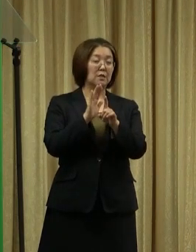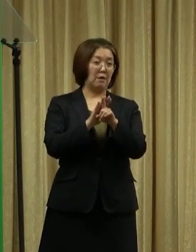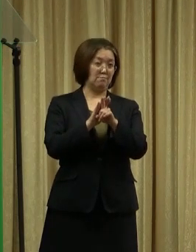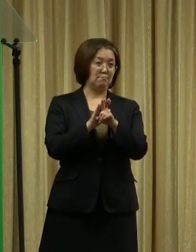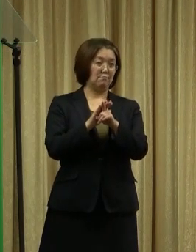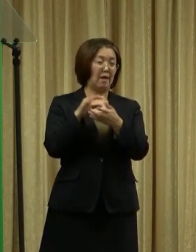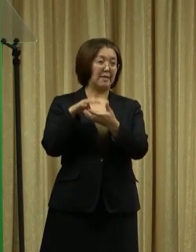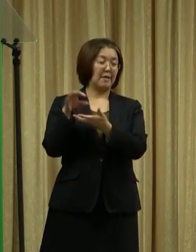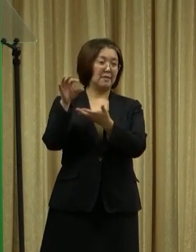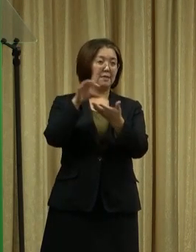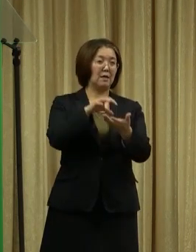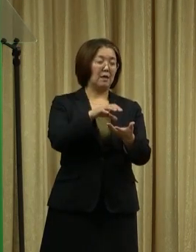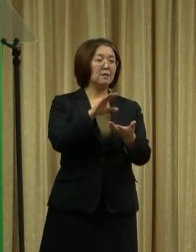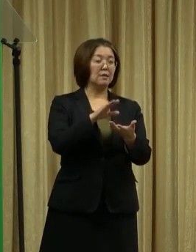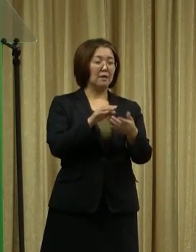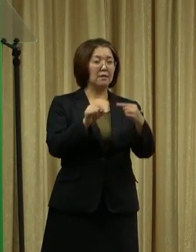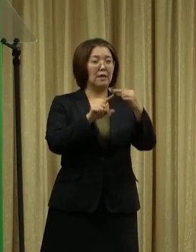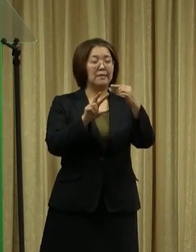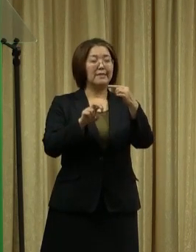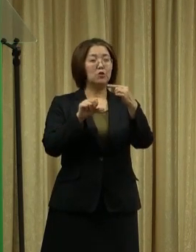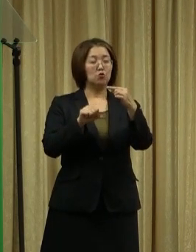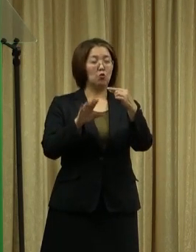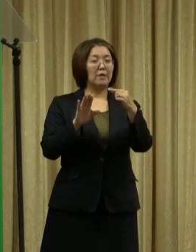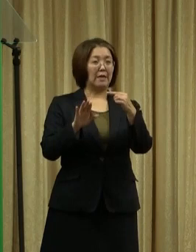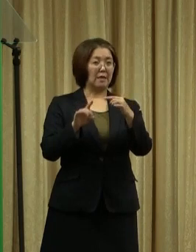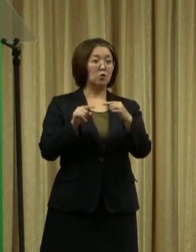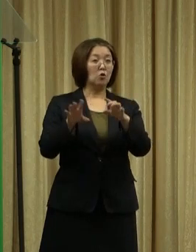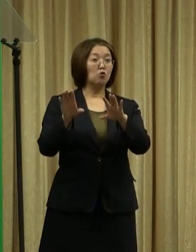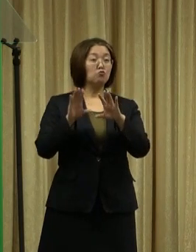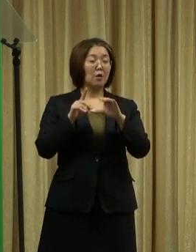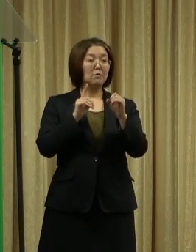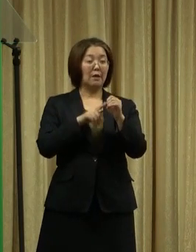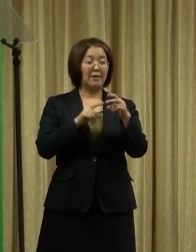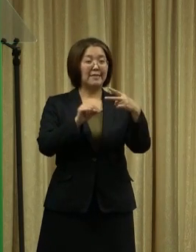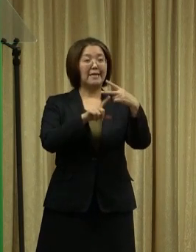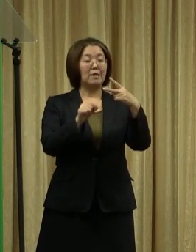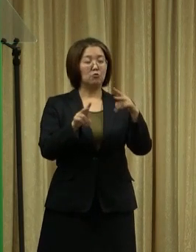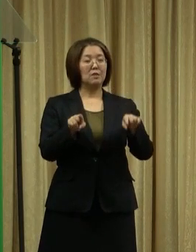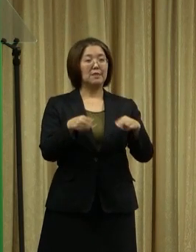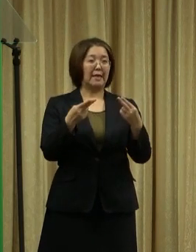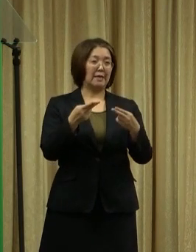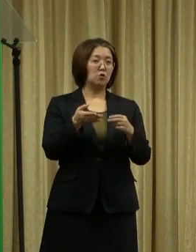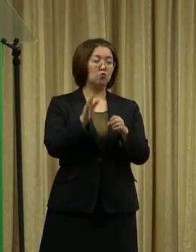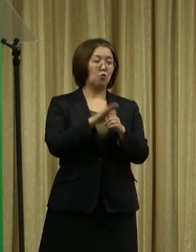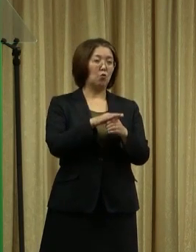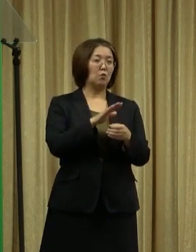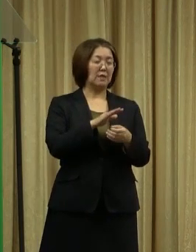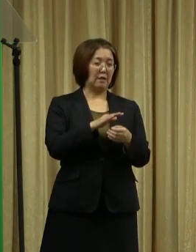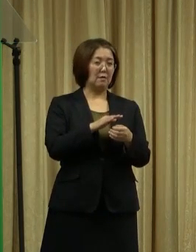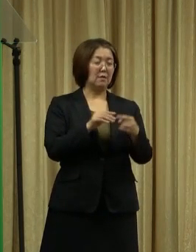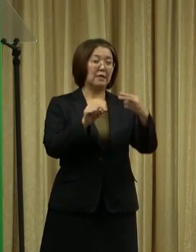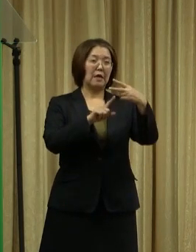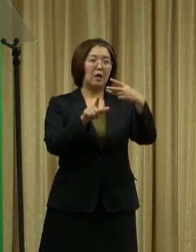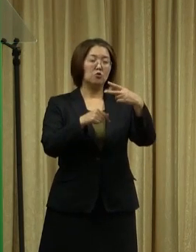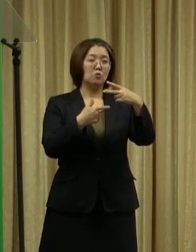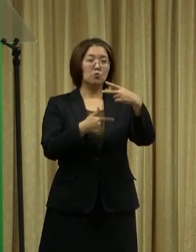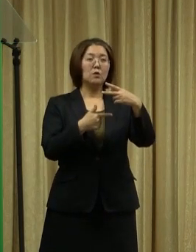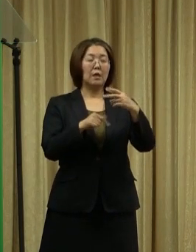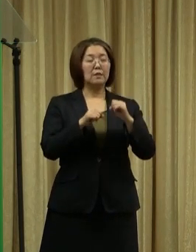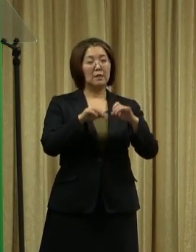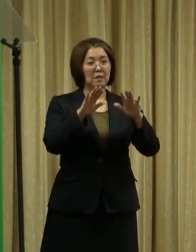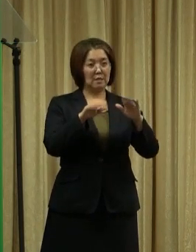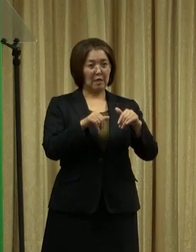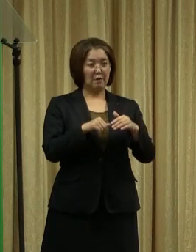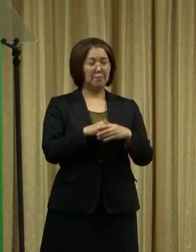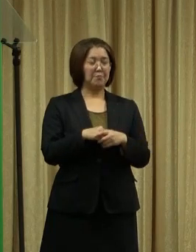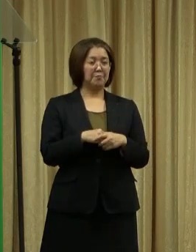て1月25日に、それを受け止めるための予算が2月の先決、2月6日にやったものであります。お